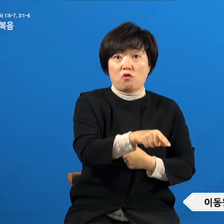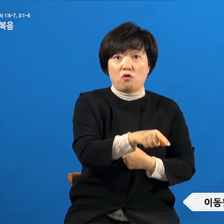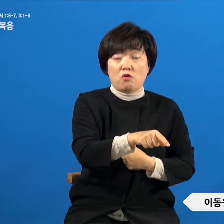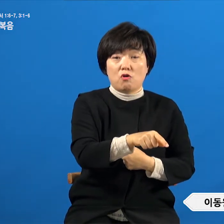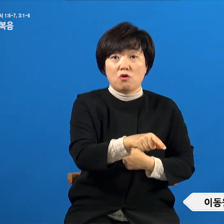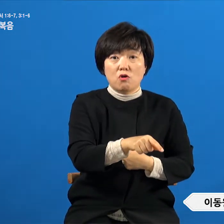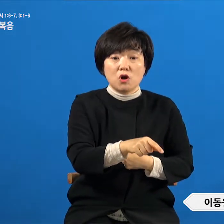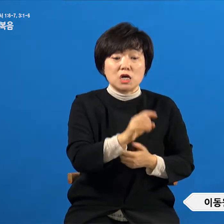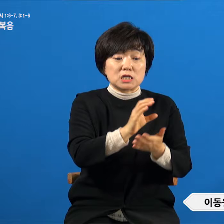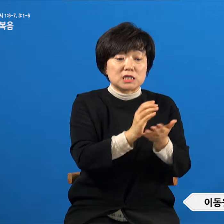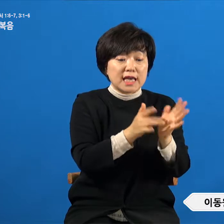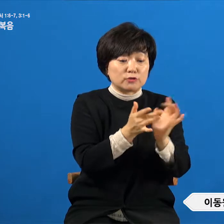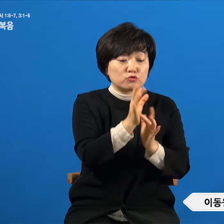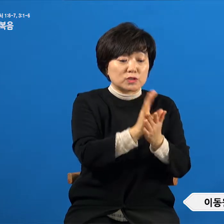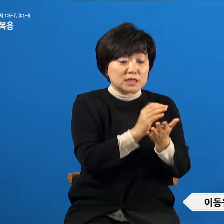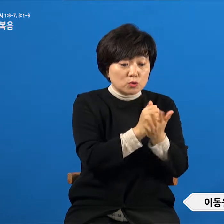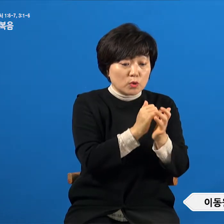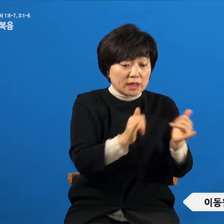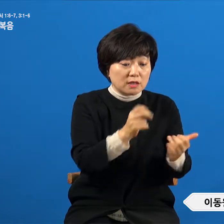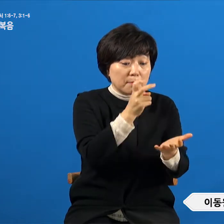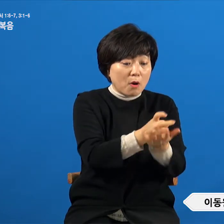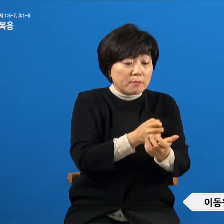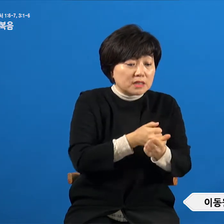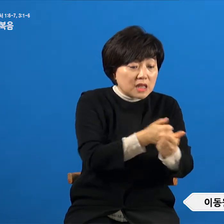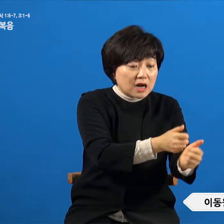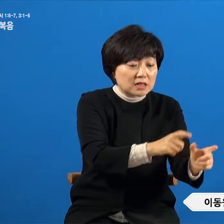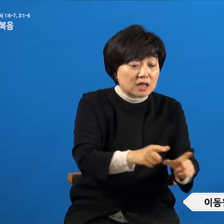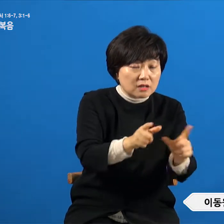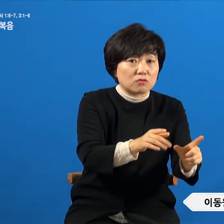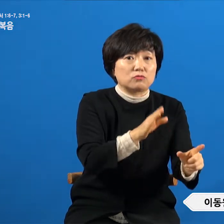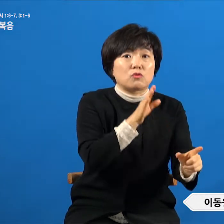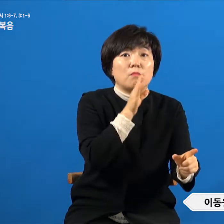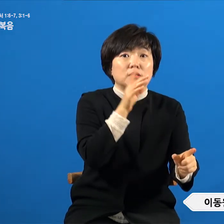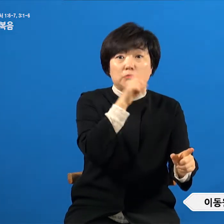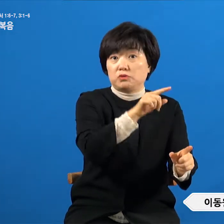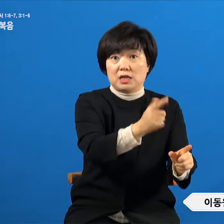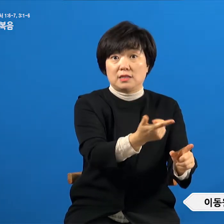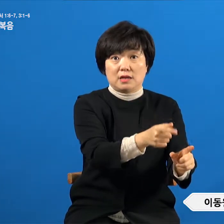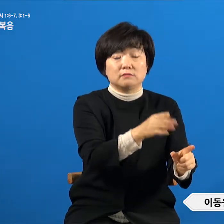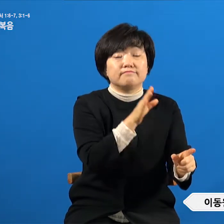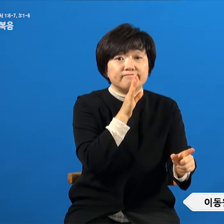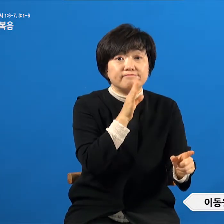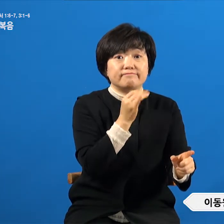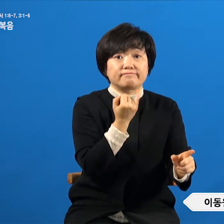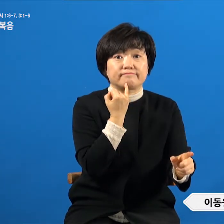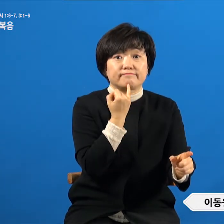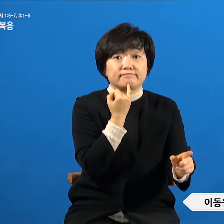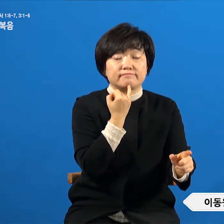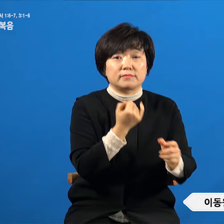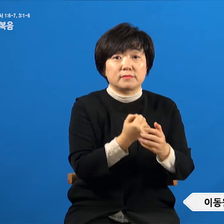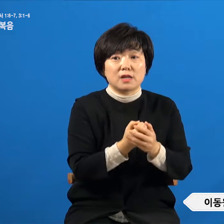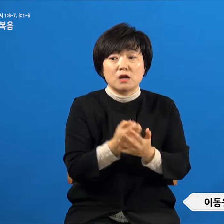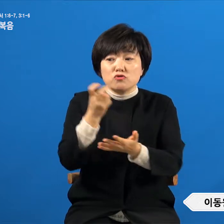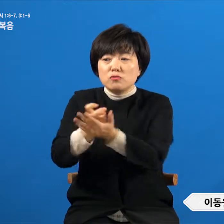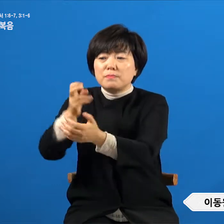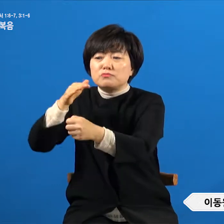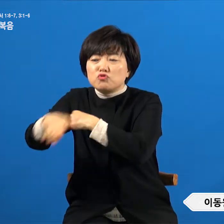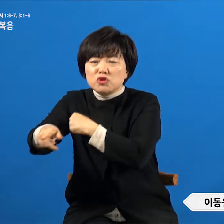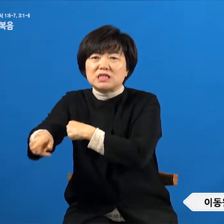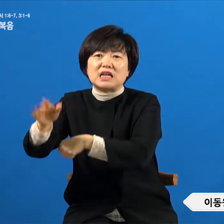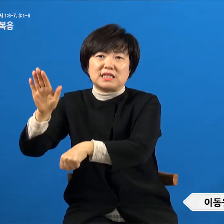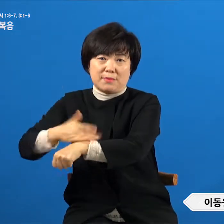일입니다. 그리고 그리스도인들이 법을 따라서 사는 것은 결코 나쁜 것이 아닙니다. 율법주의가 왜 잘못된